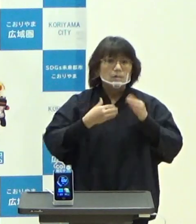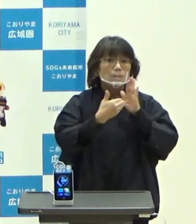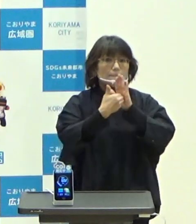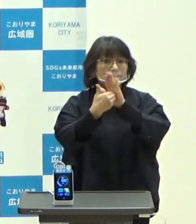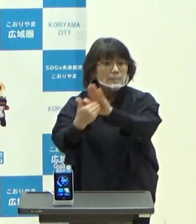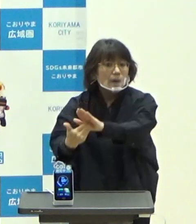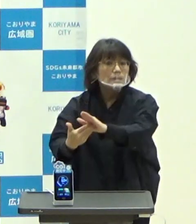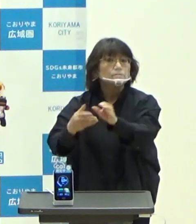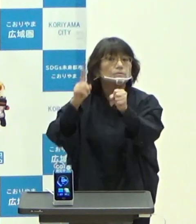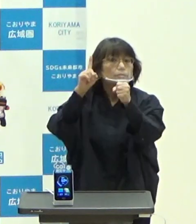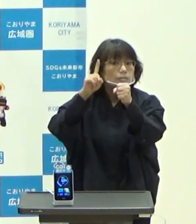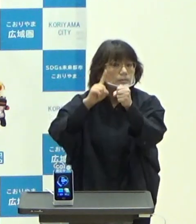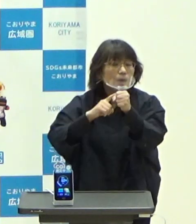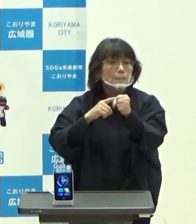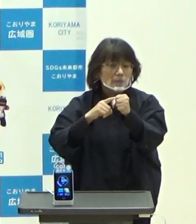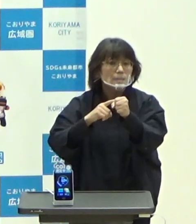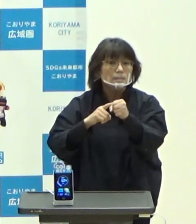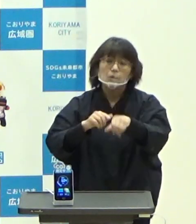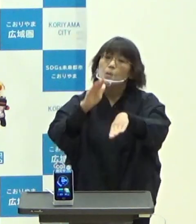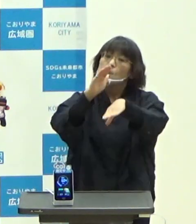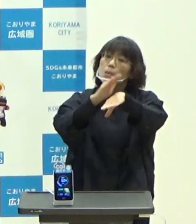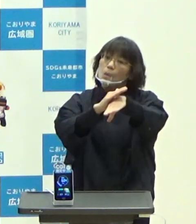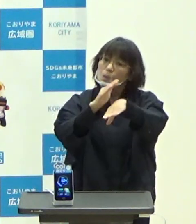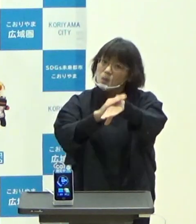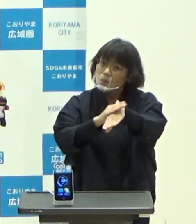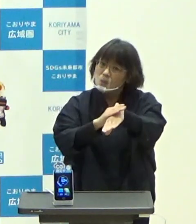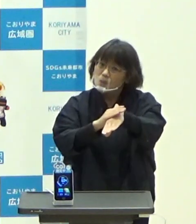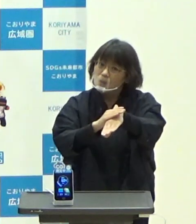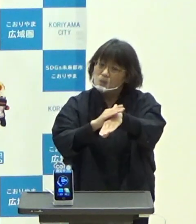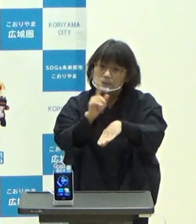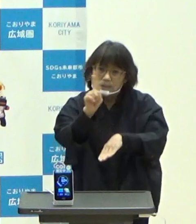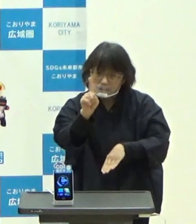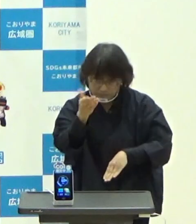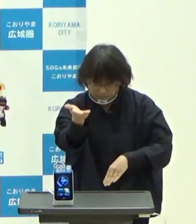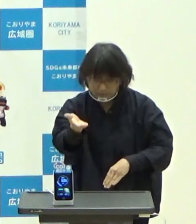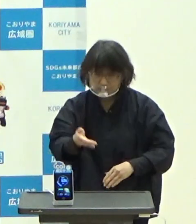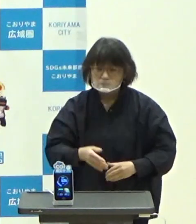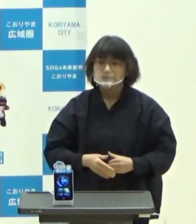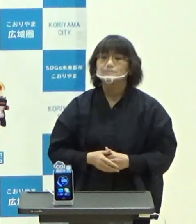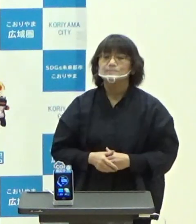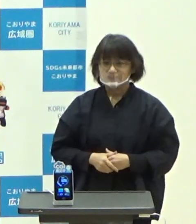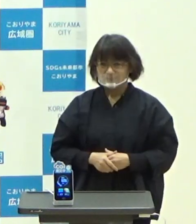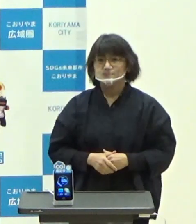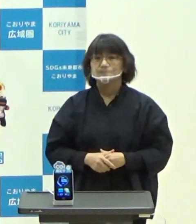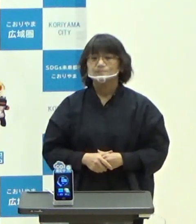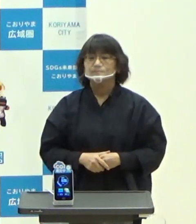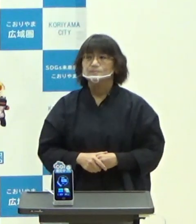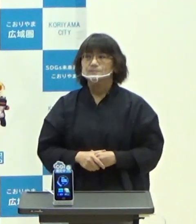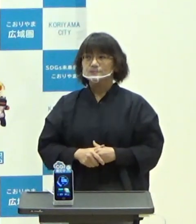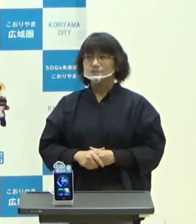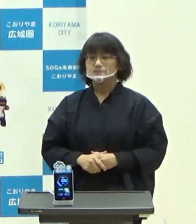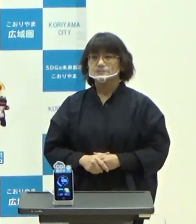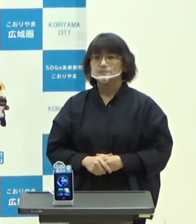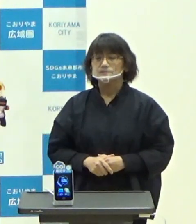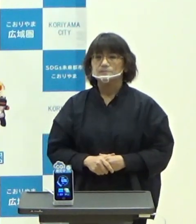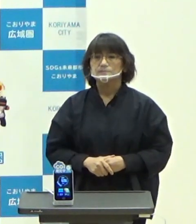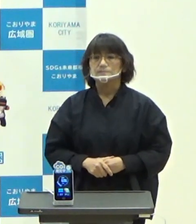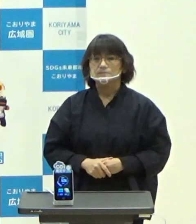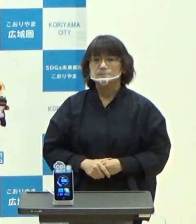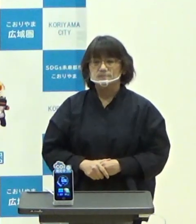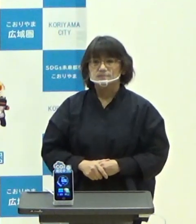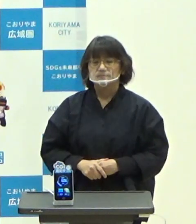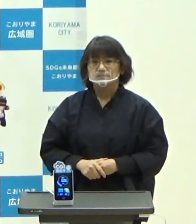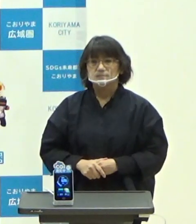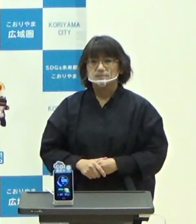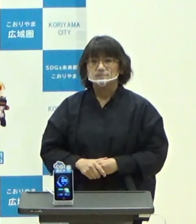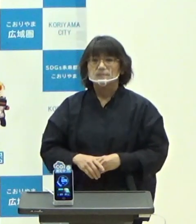対策の鍵としてどのようなことがあるんでしょうか。 現象がこれは特有なのか、